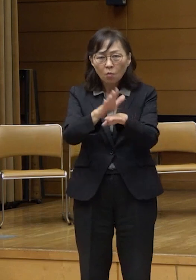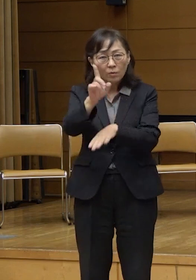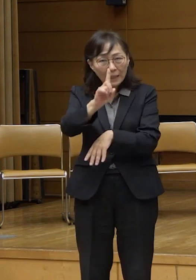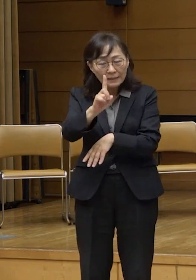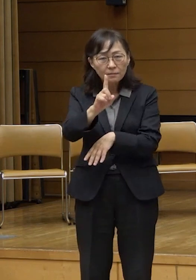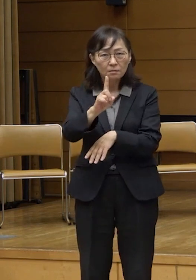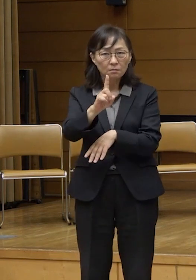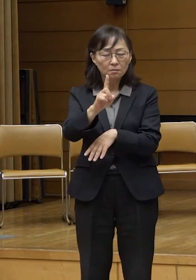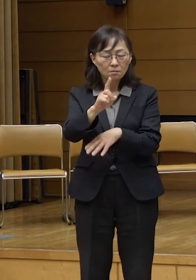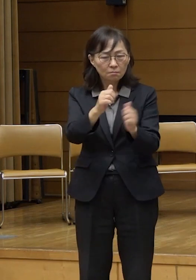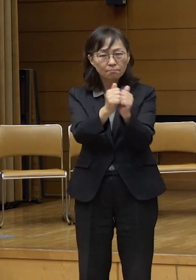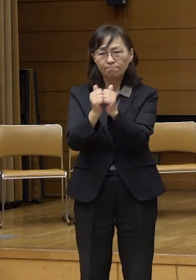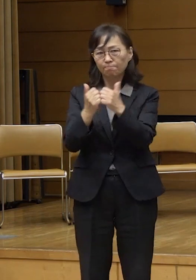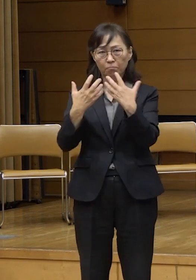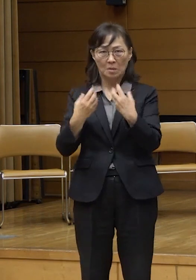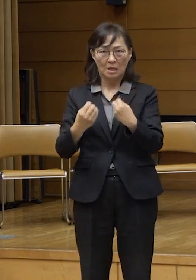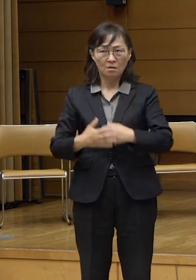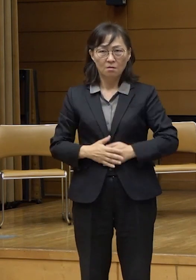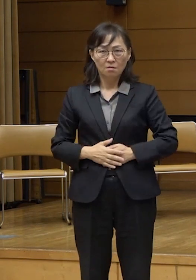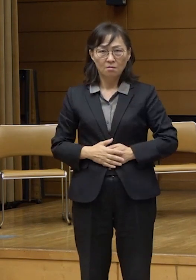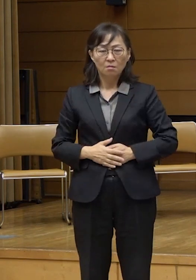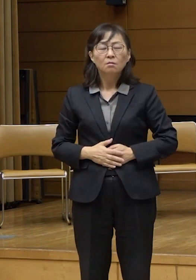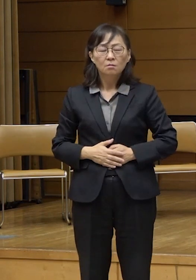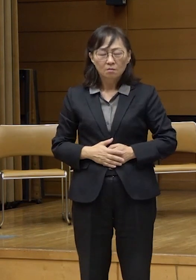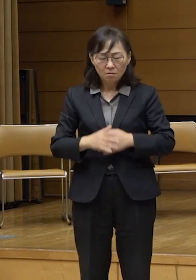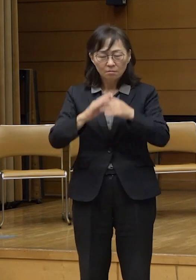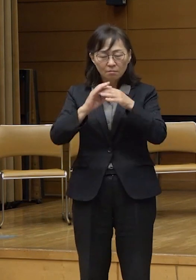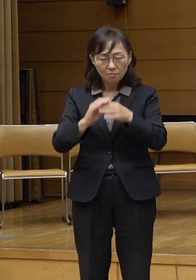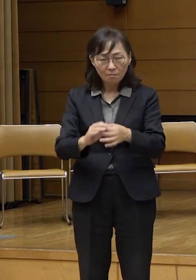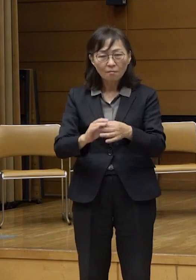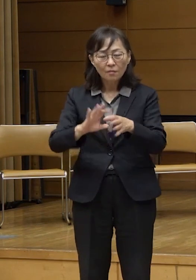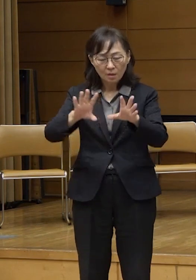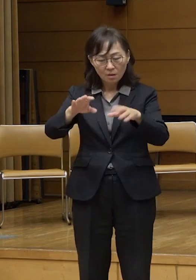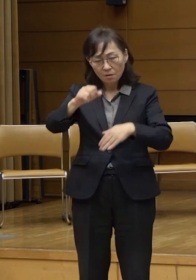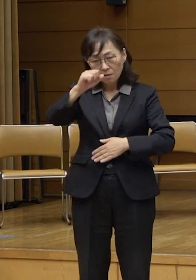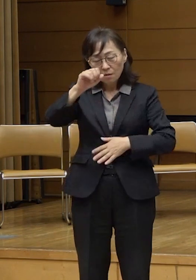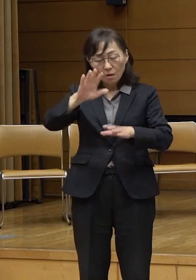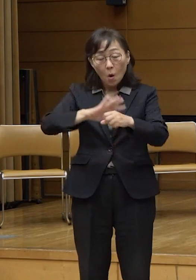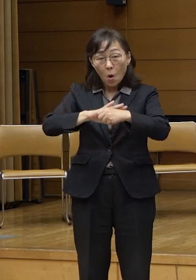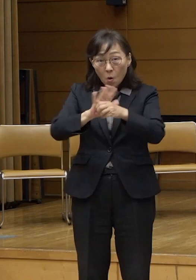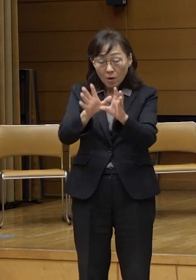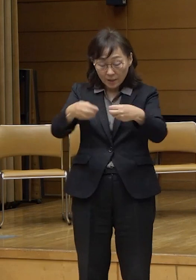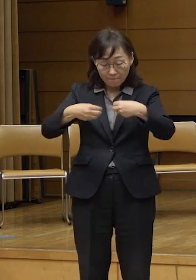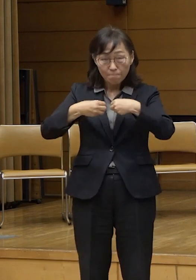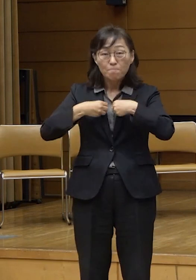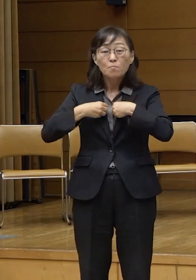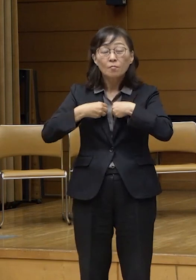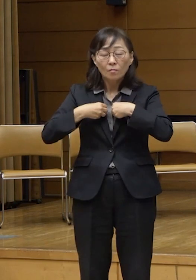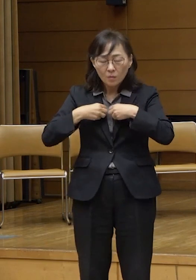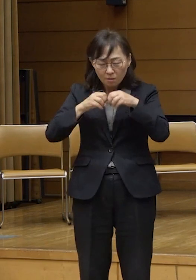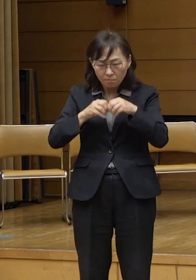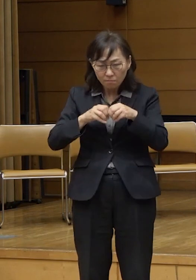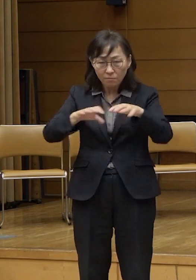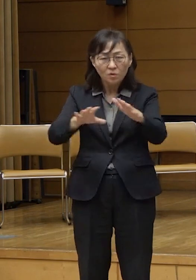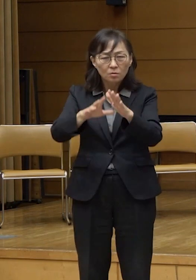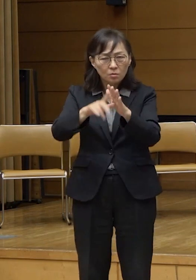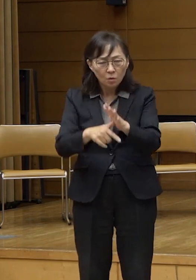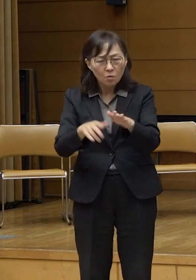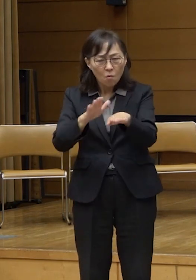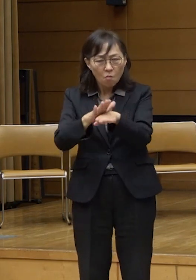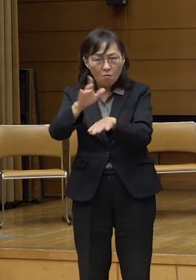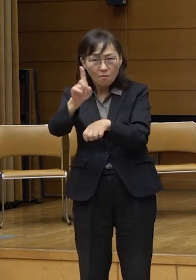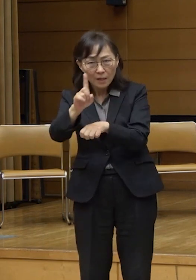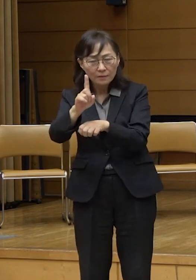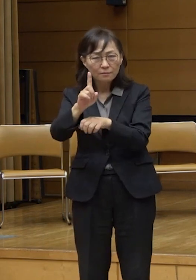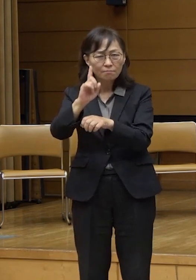意見を聞くと、感染拡大をした時には、今、手上げはしてないけれども、応援するというところも